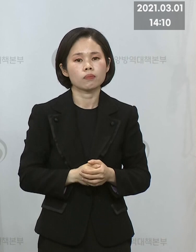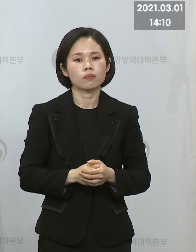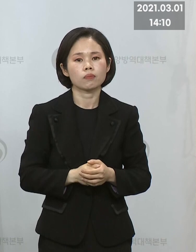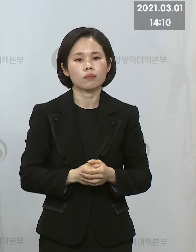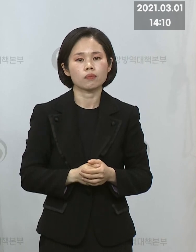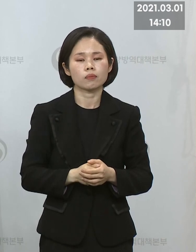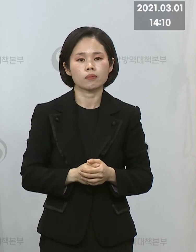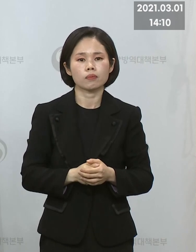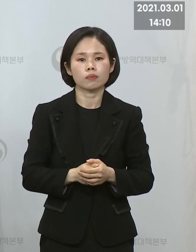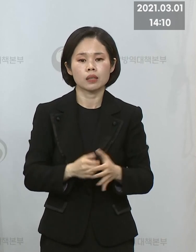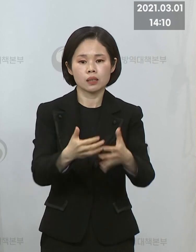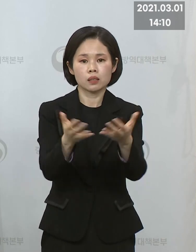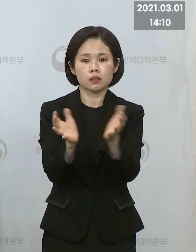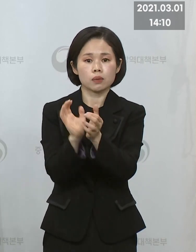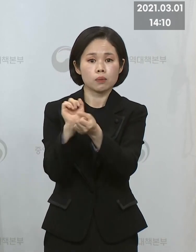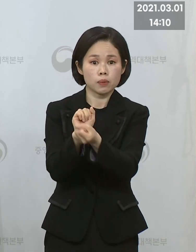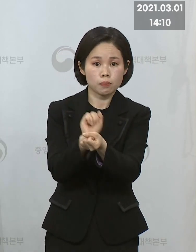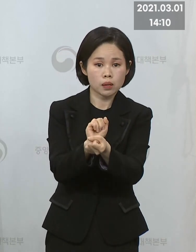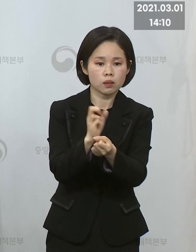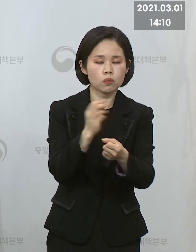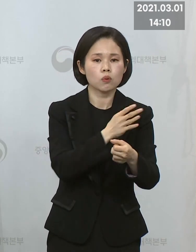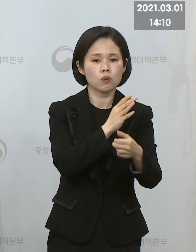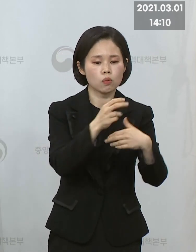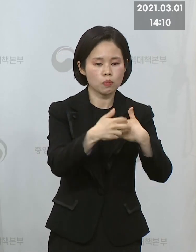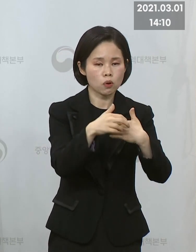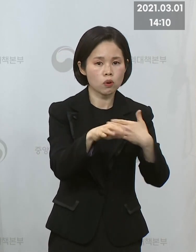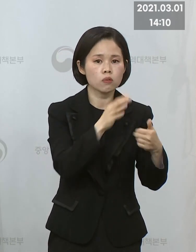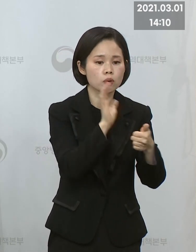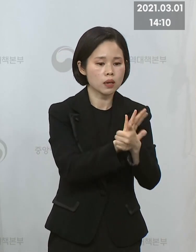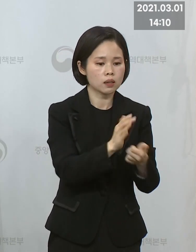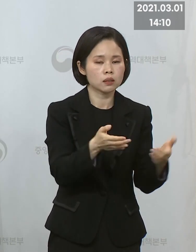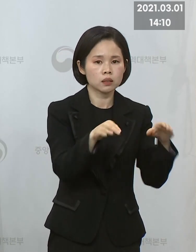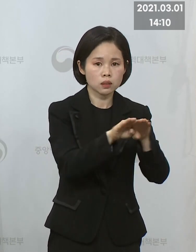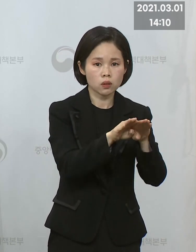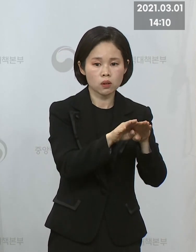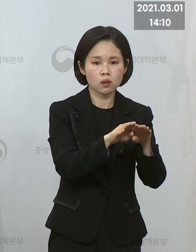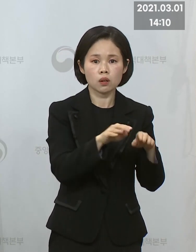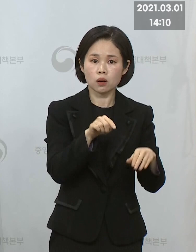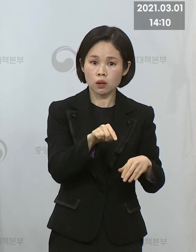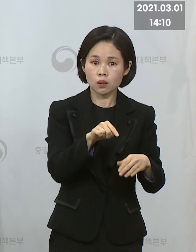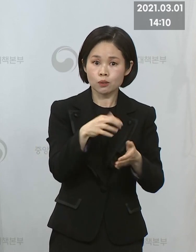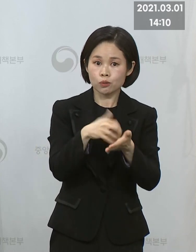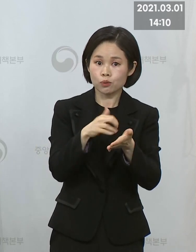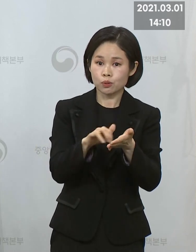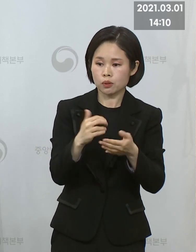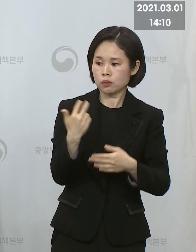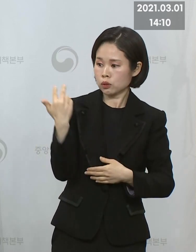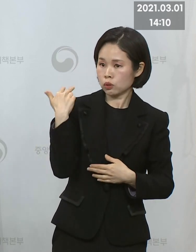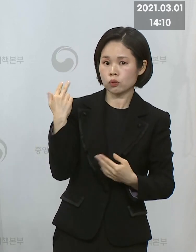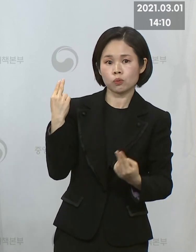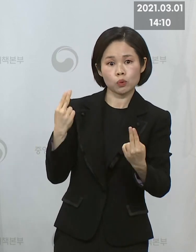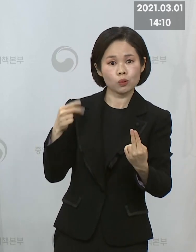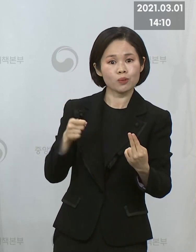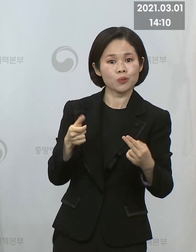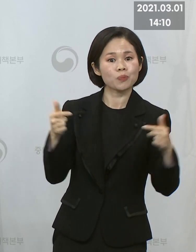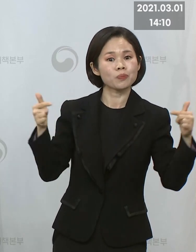있습니다. 집단 발생과 병원 요양시설의 비율이 전주에 비해서 소폭